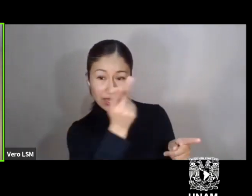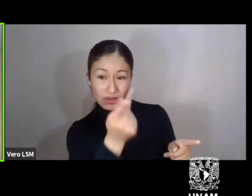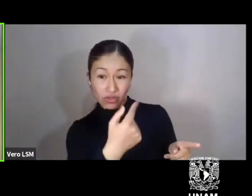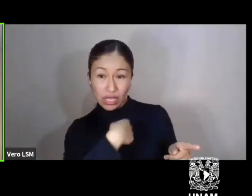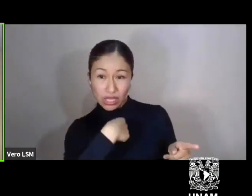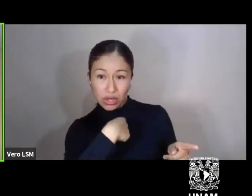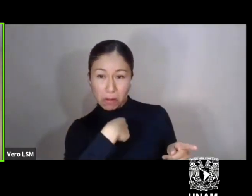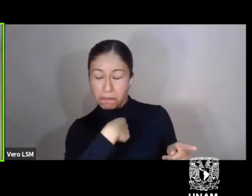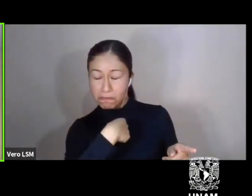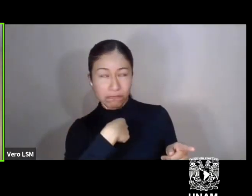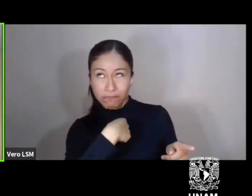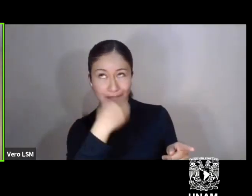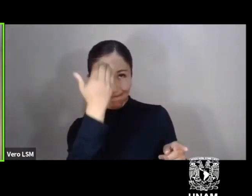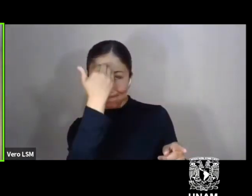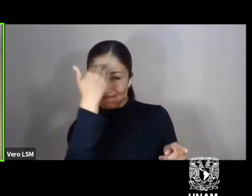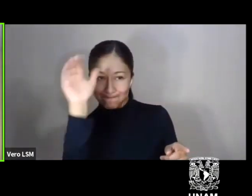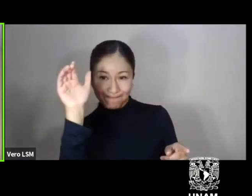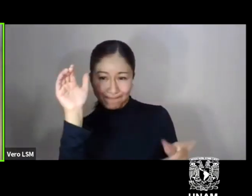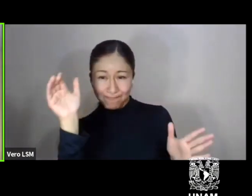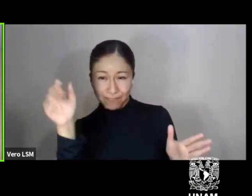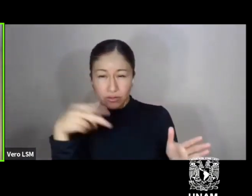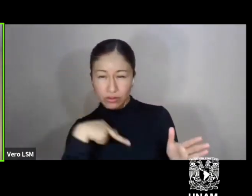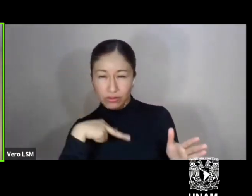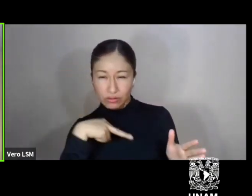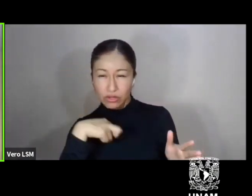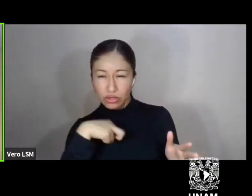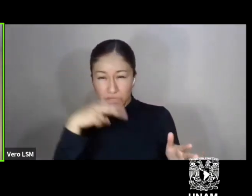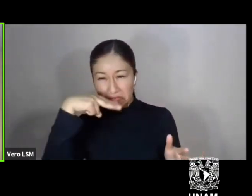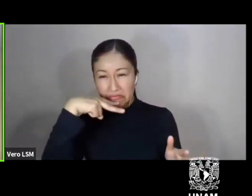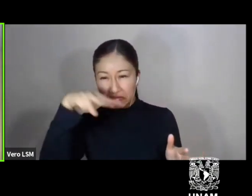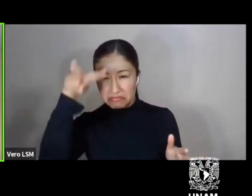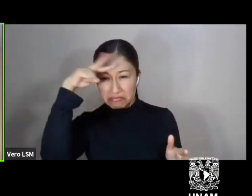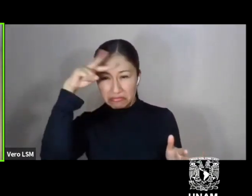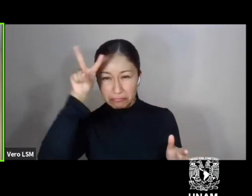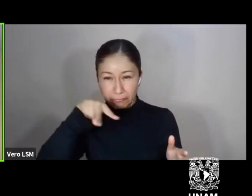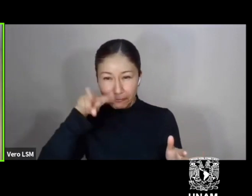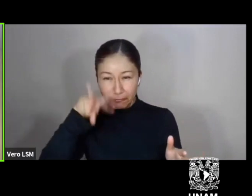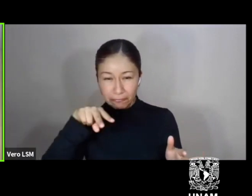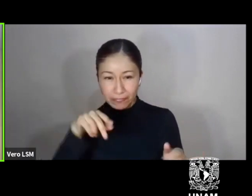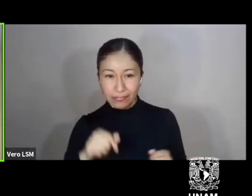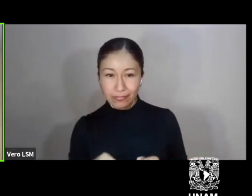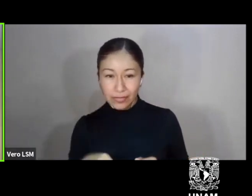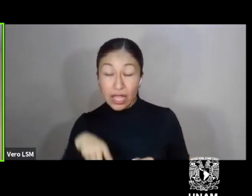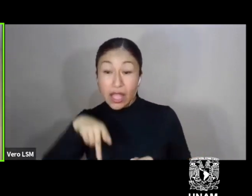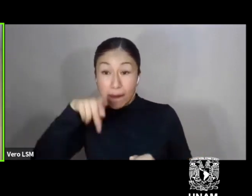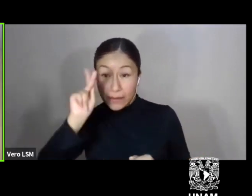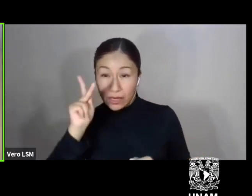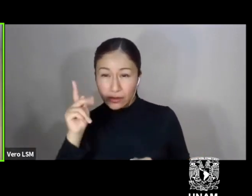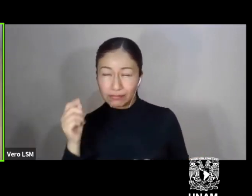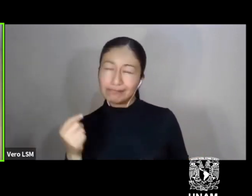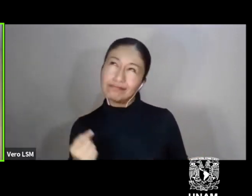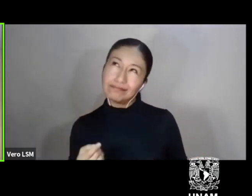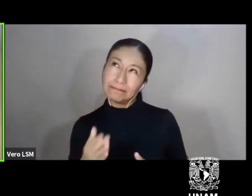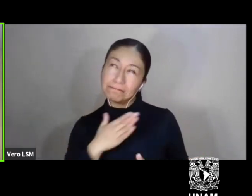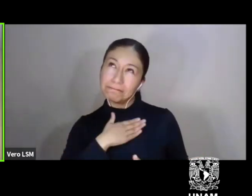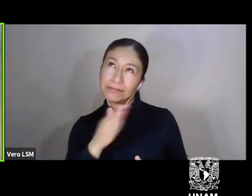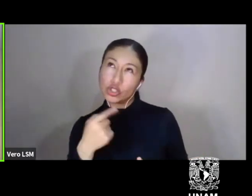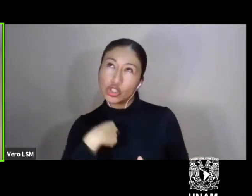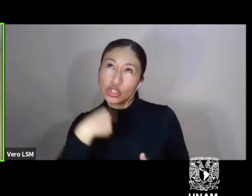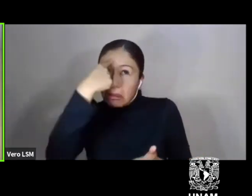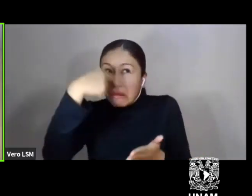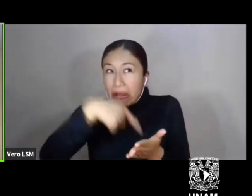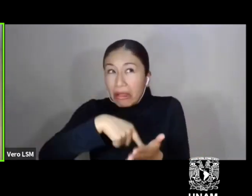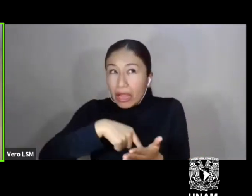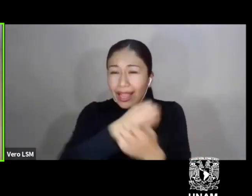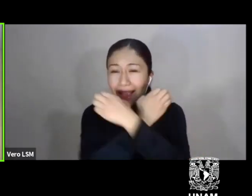del cual no tengo conocimiento. Lo que sí me queda claro es que, por ejemplo, la educación especial refuerza